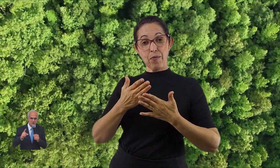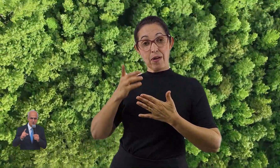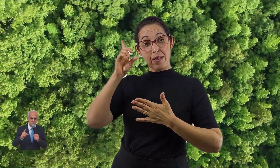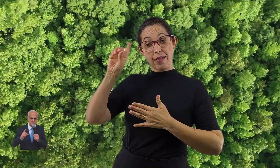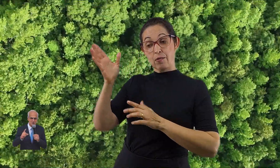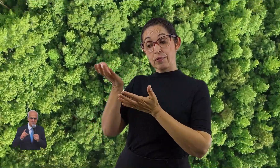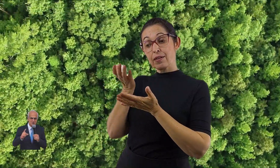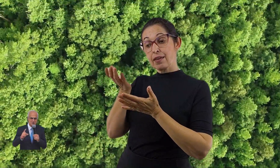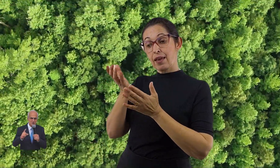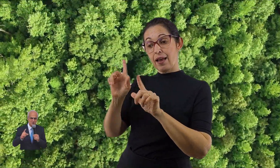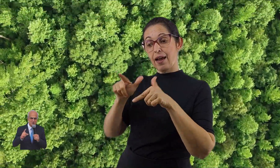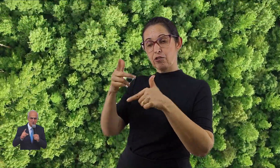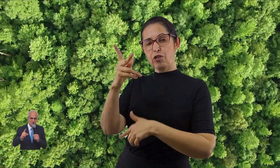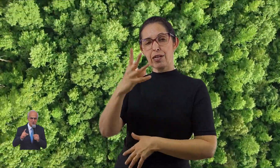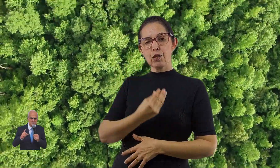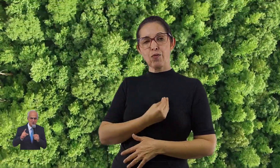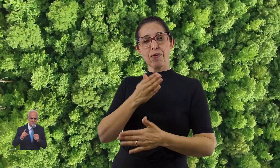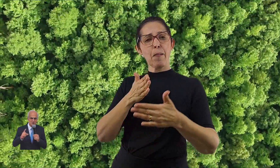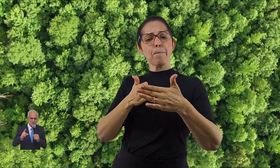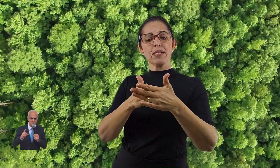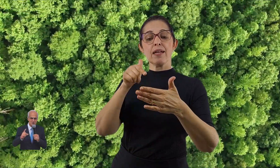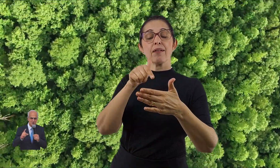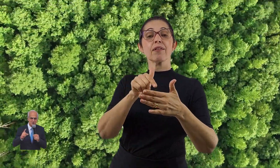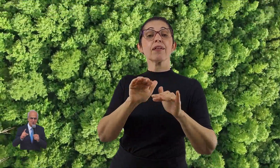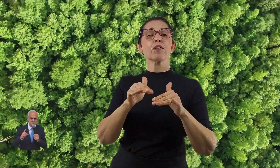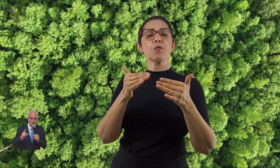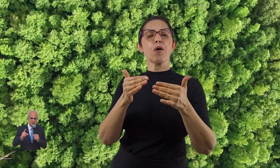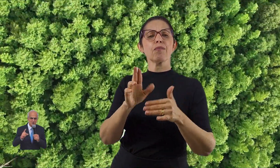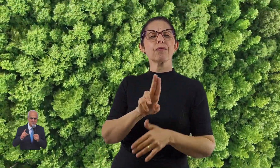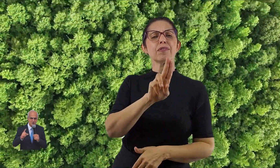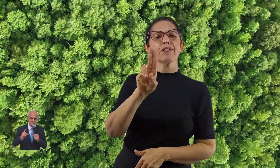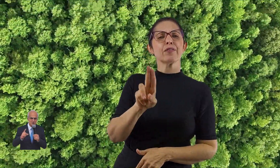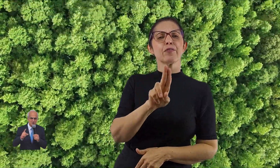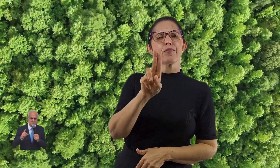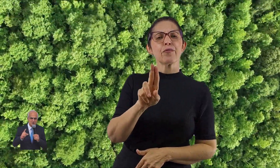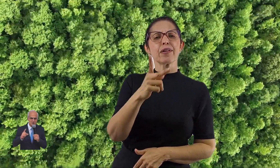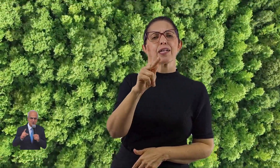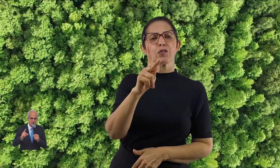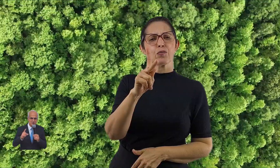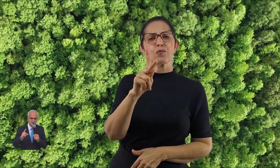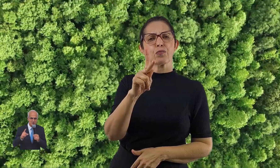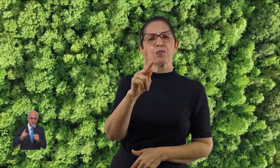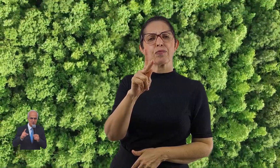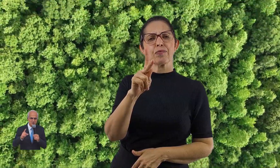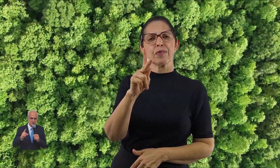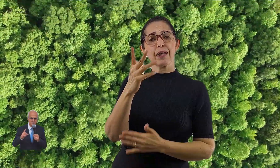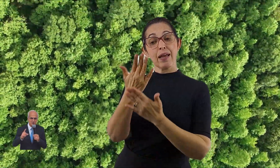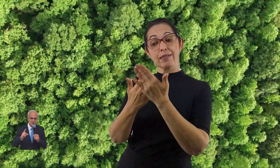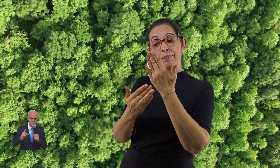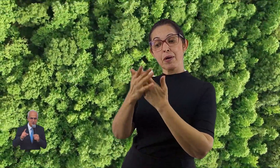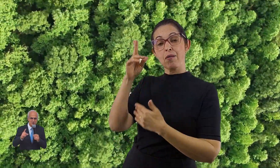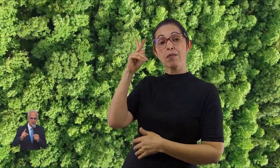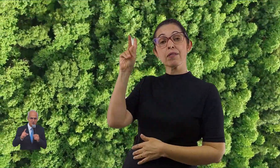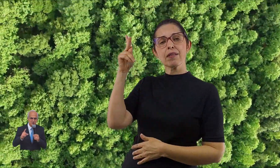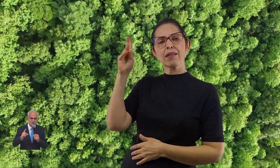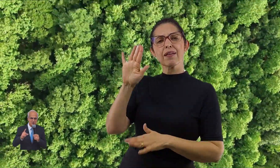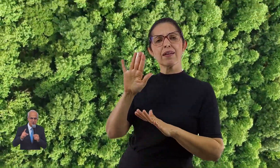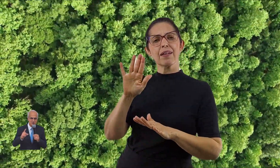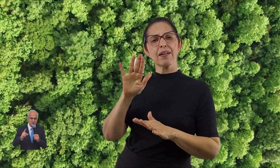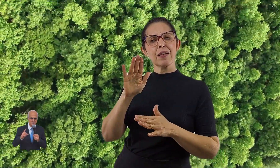uma obra na sua vida e você ser um instrumento precioso nas mãos de Deus, A maior luta não é